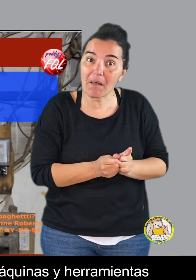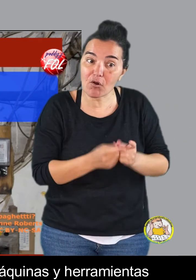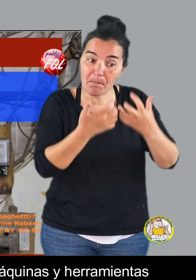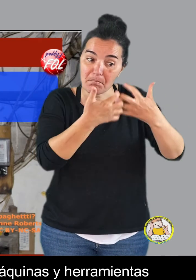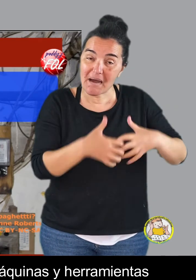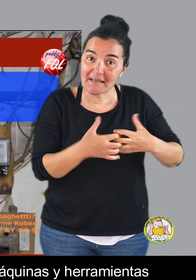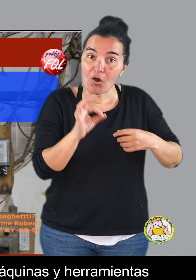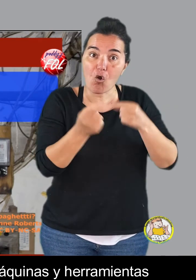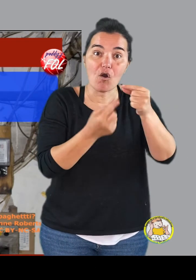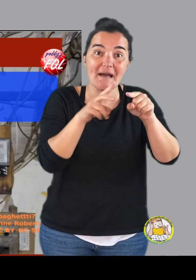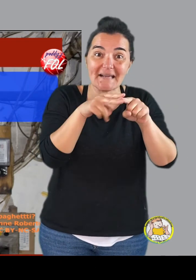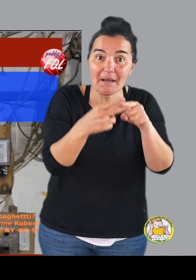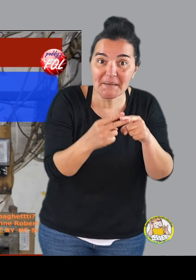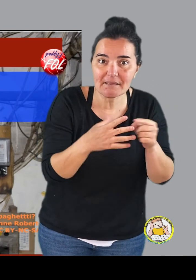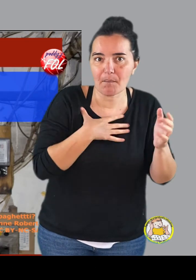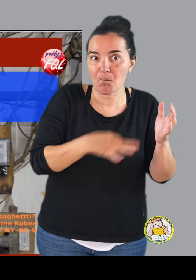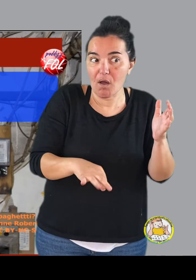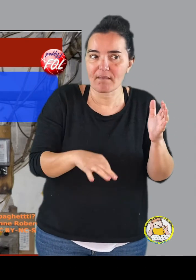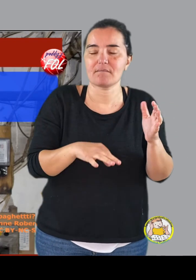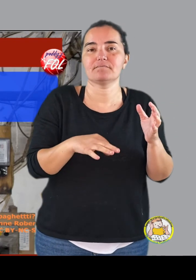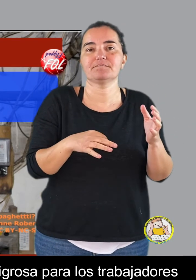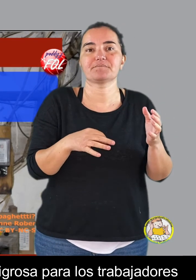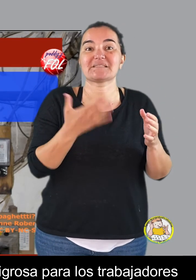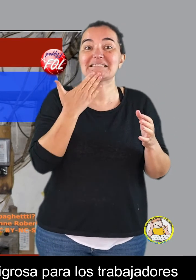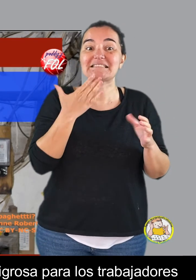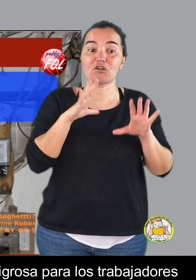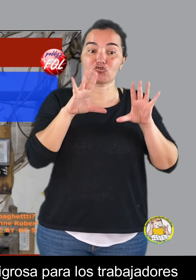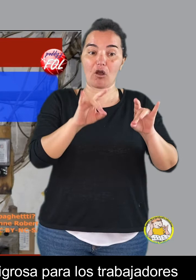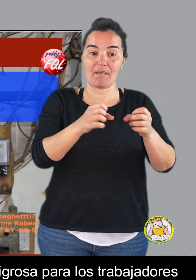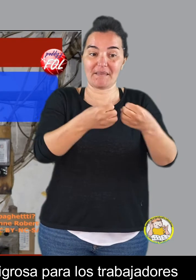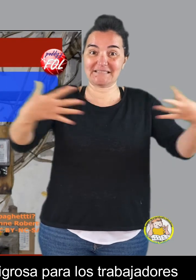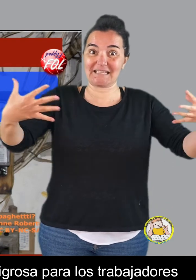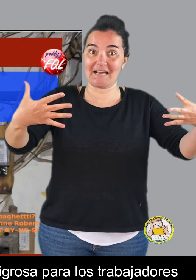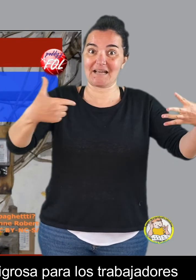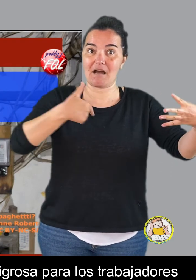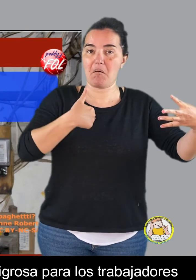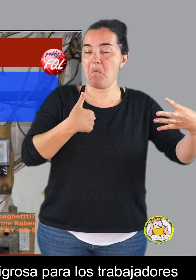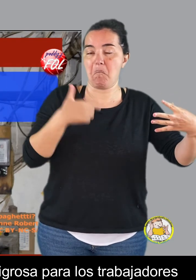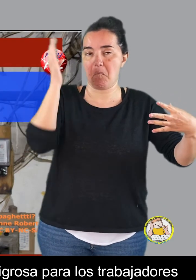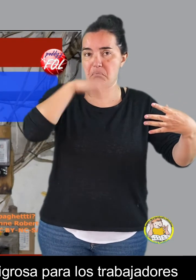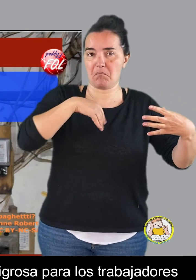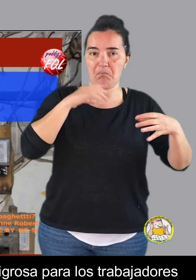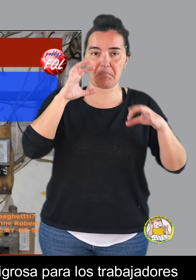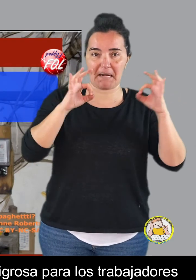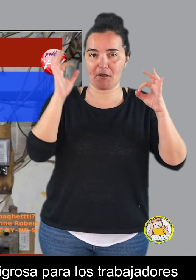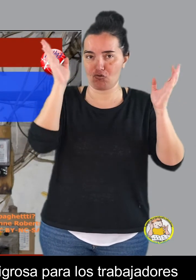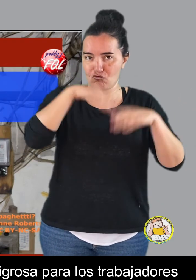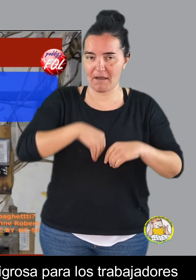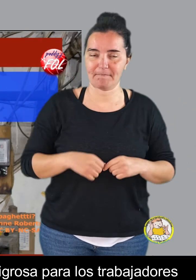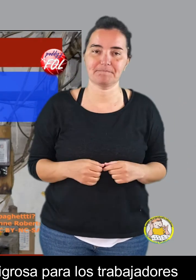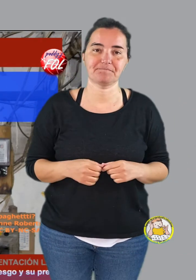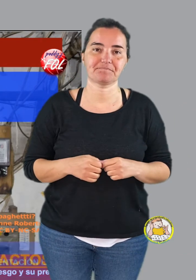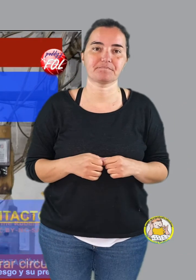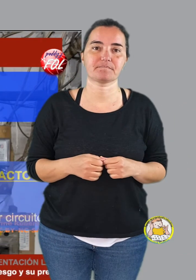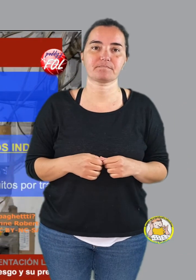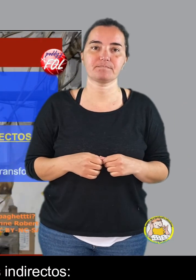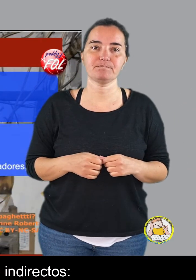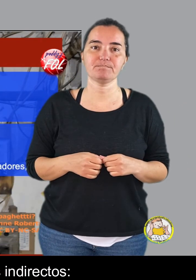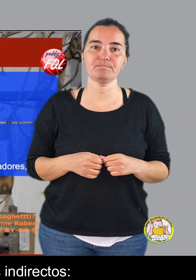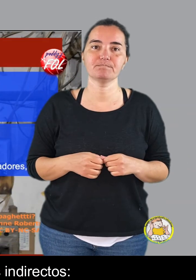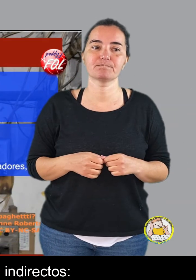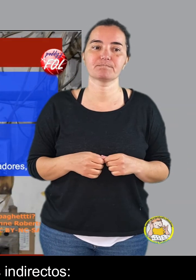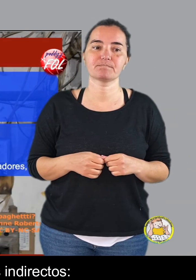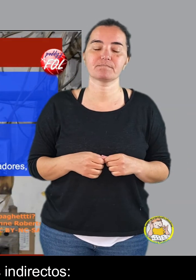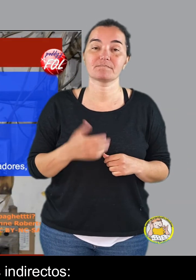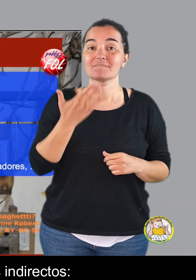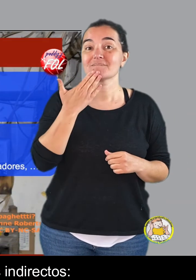aquellas máquinas y herramientas donde sea posible. De esta forma, en caso de descarga, no sería peligrosa para los trabajadores.